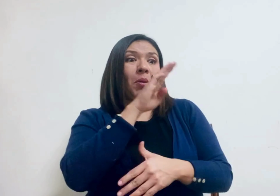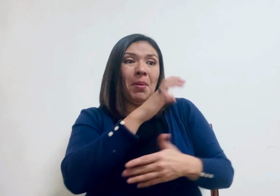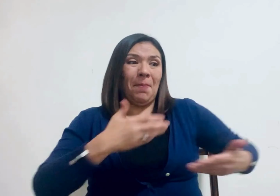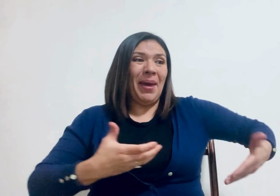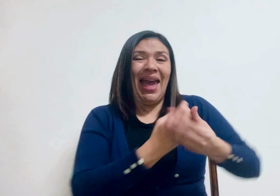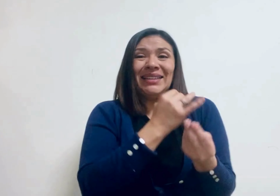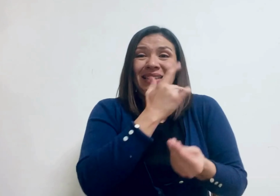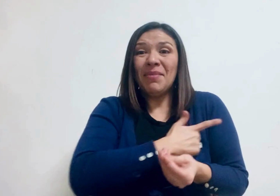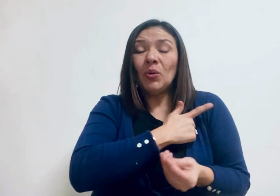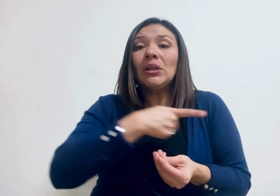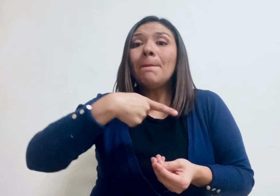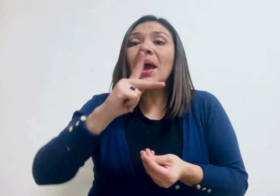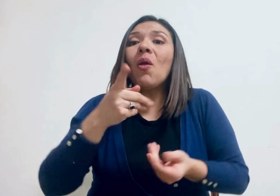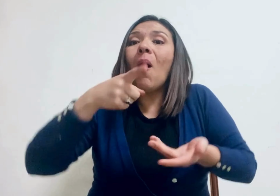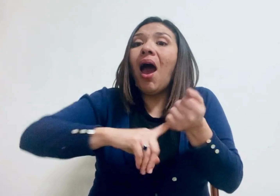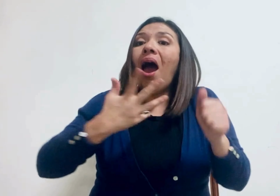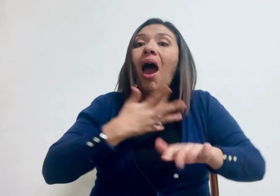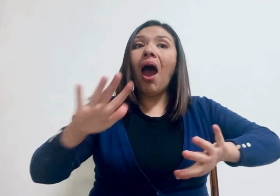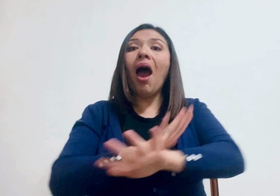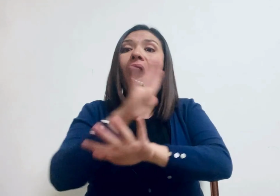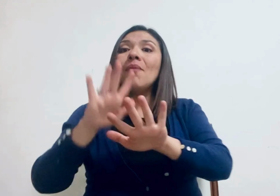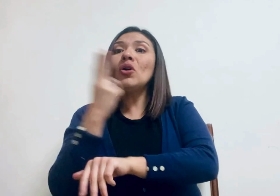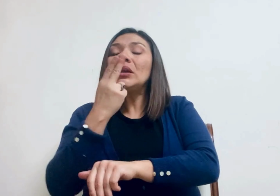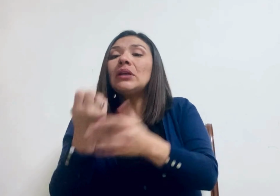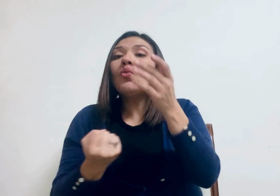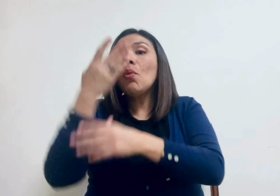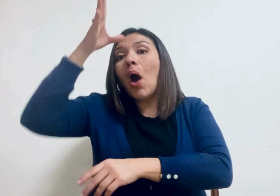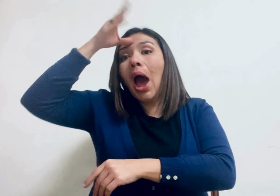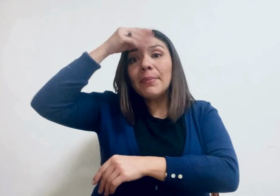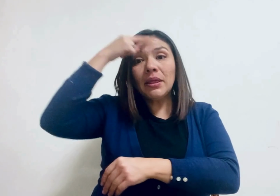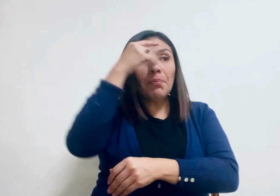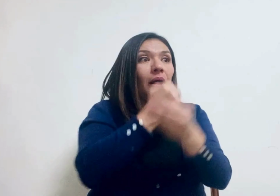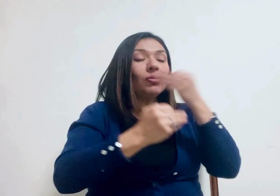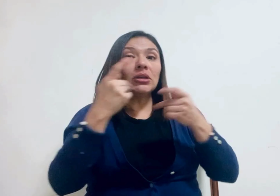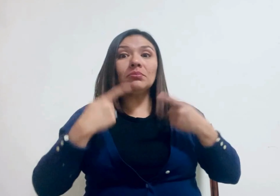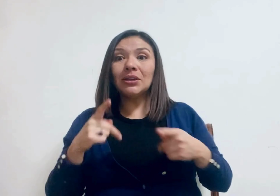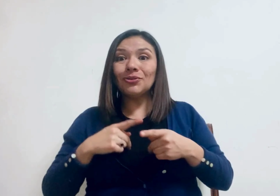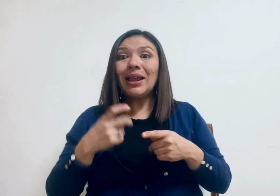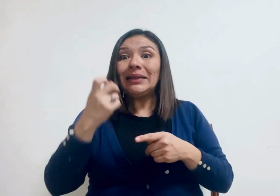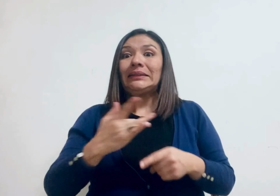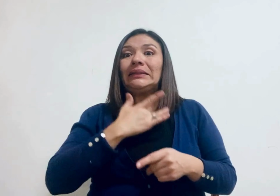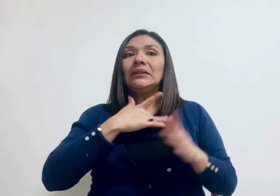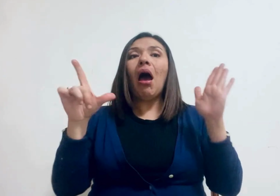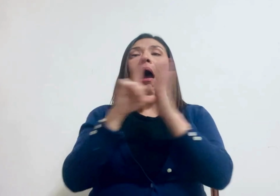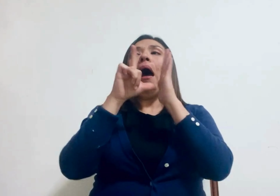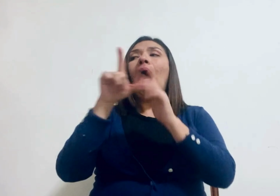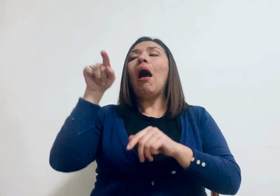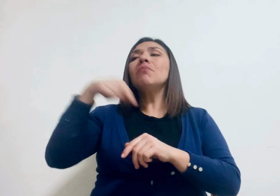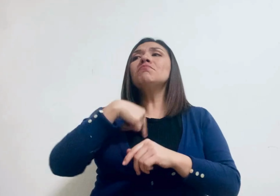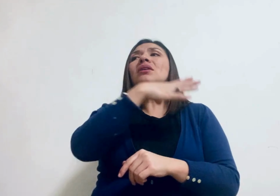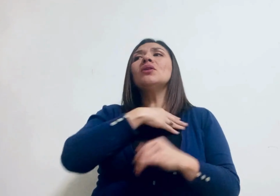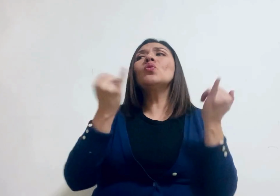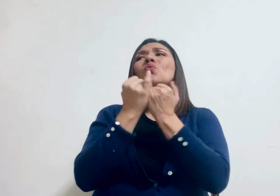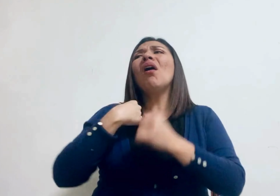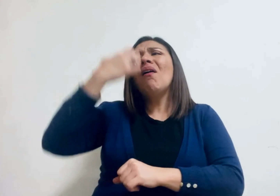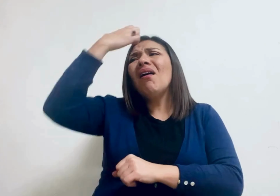es porque todo el cambio requiere un proceso de adaptación para absolutamente todos. Entonces poder validar también la emoción de mi hijo y decir yo también